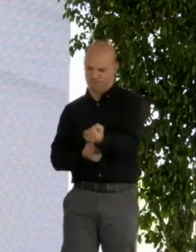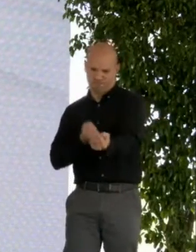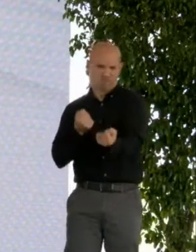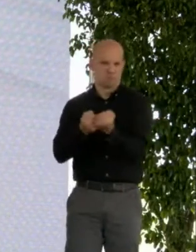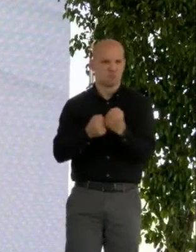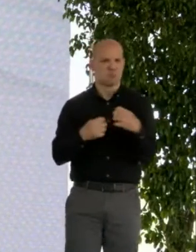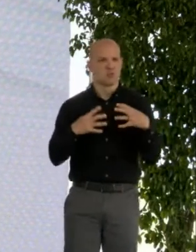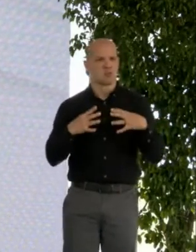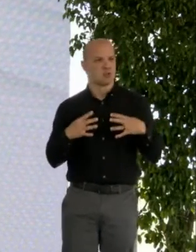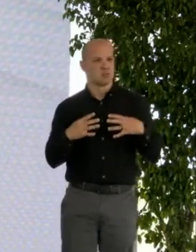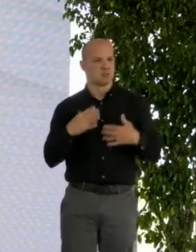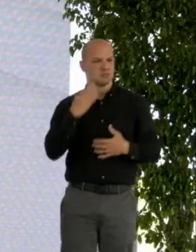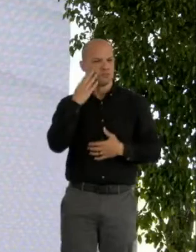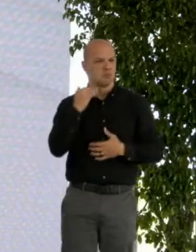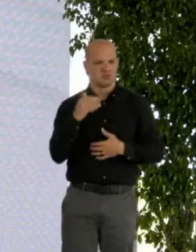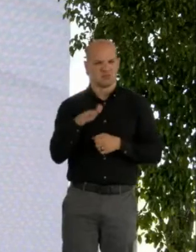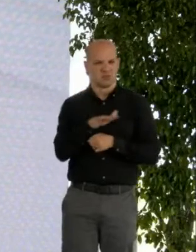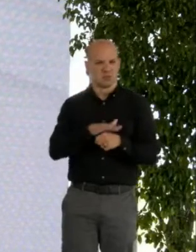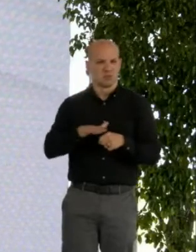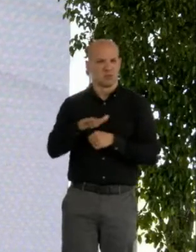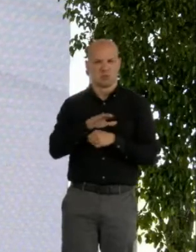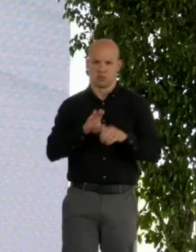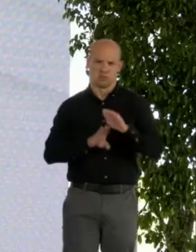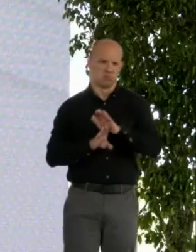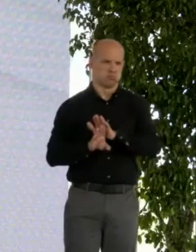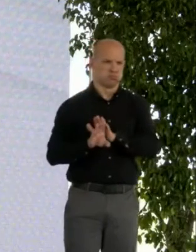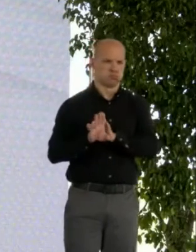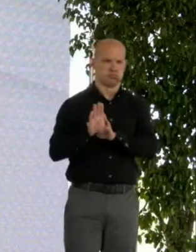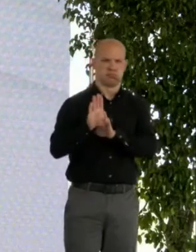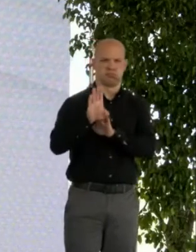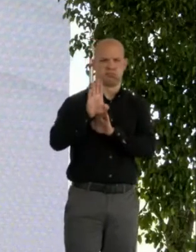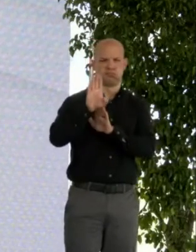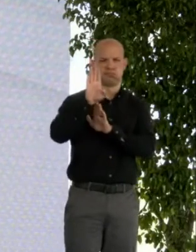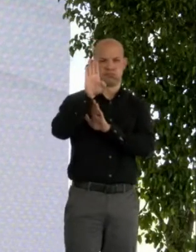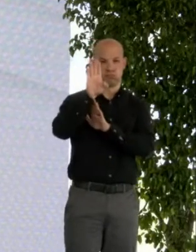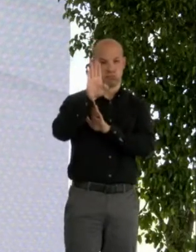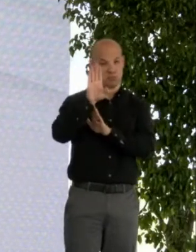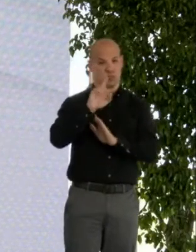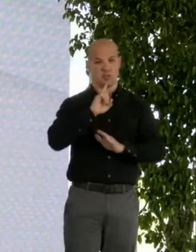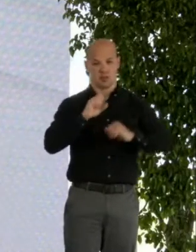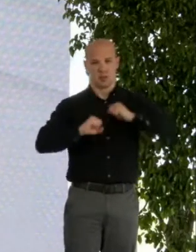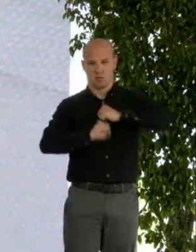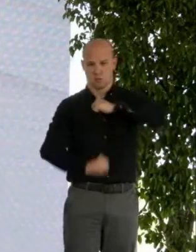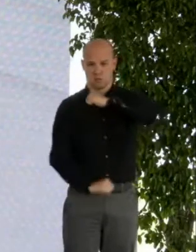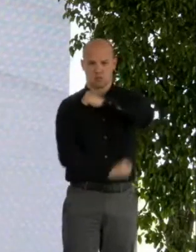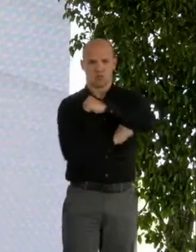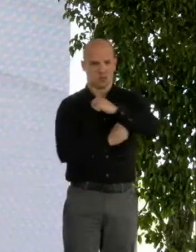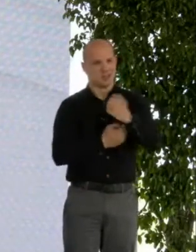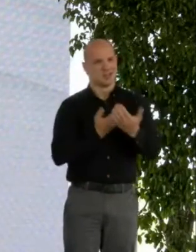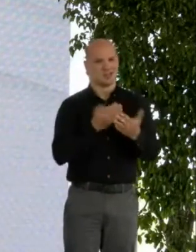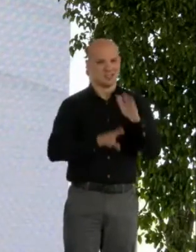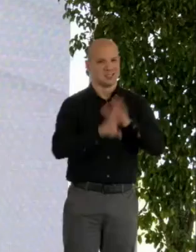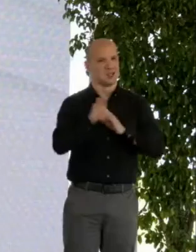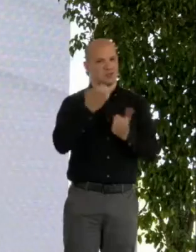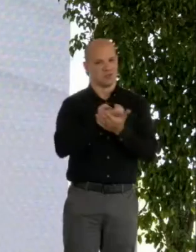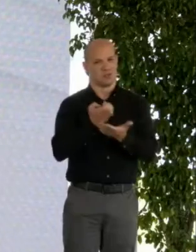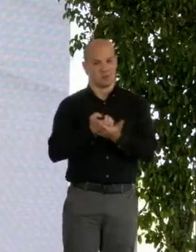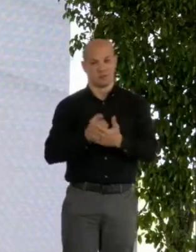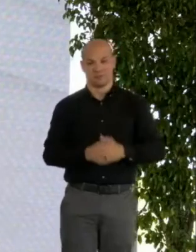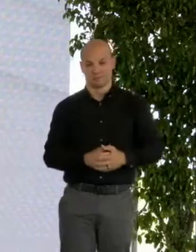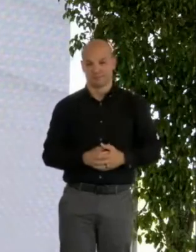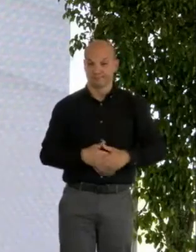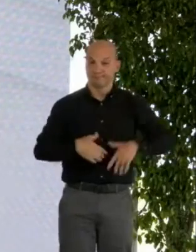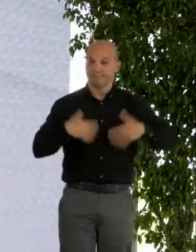lo consideramos un área de gran potencial de crecimiento y uno de los pilares de nuestro desarrollo económico.